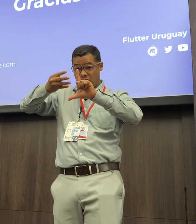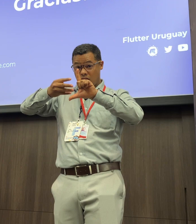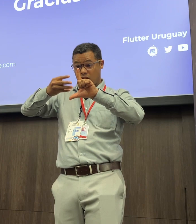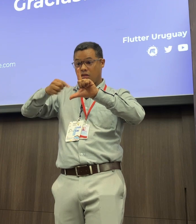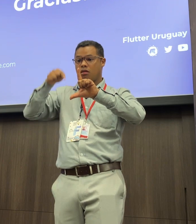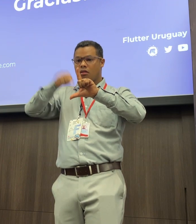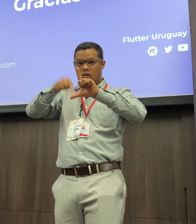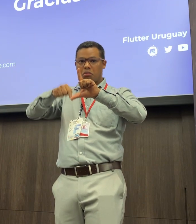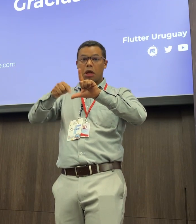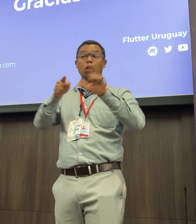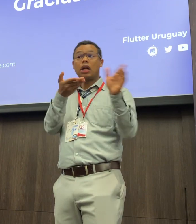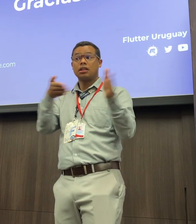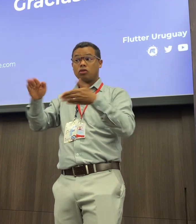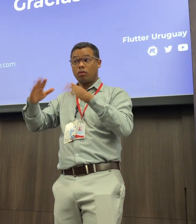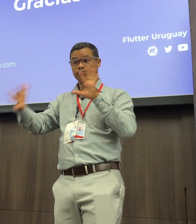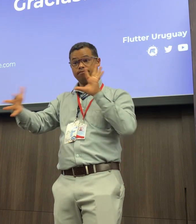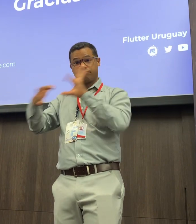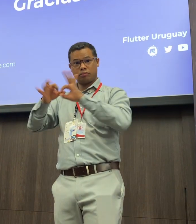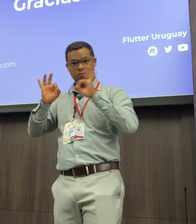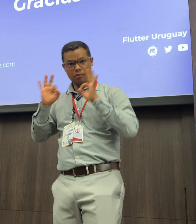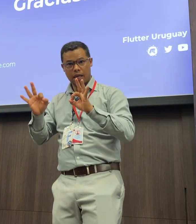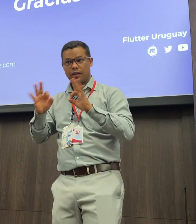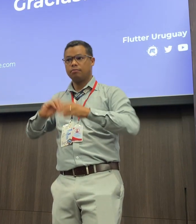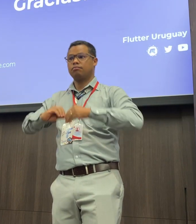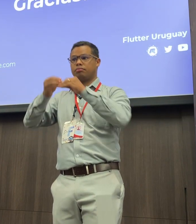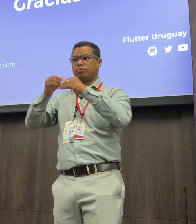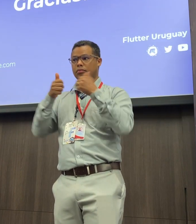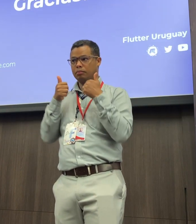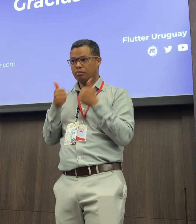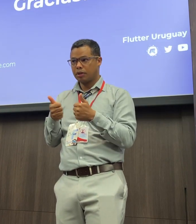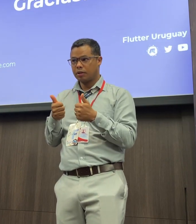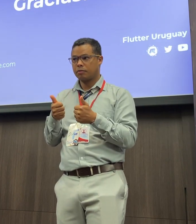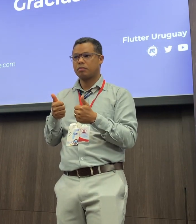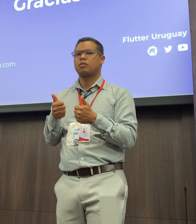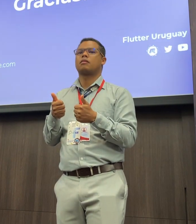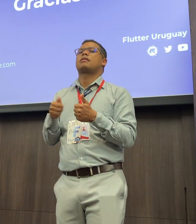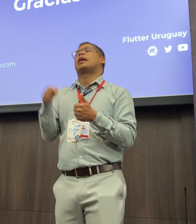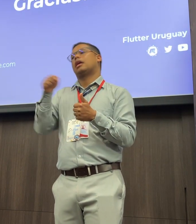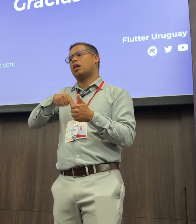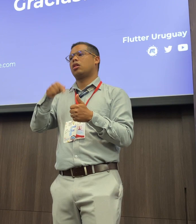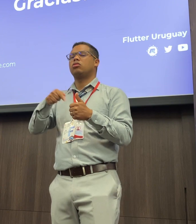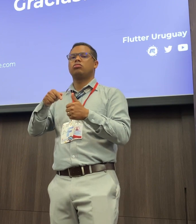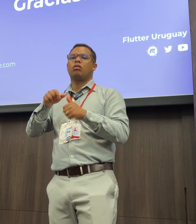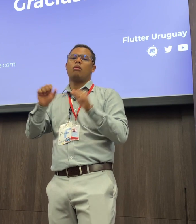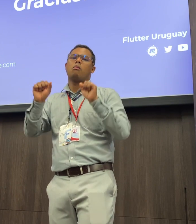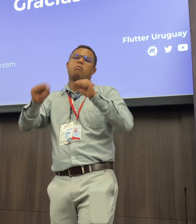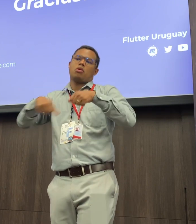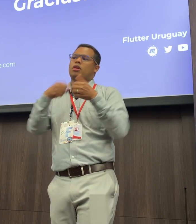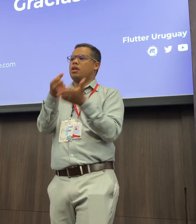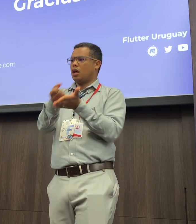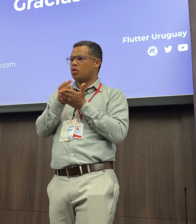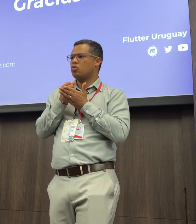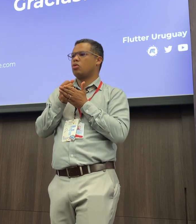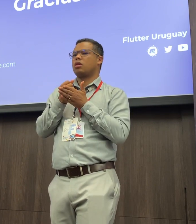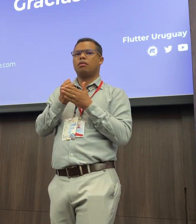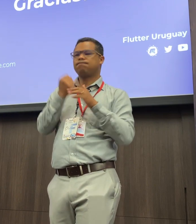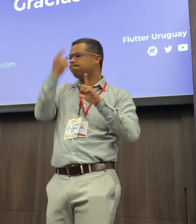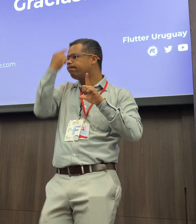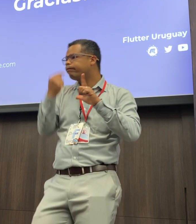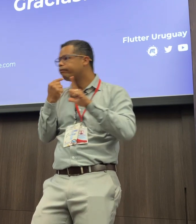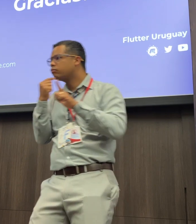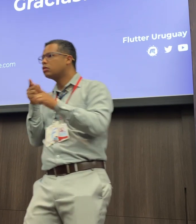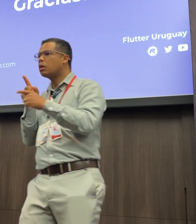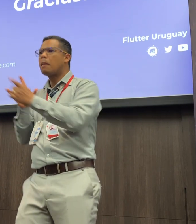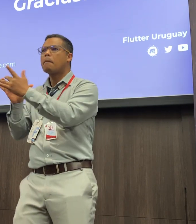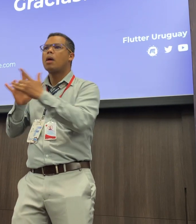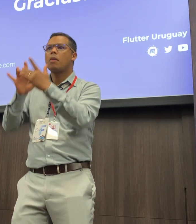que esa sesión sea válida, que se haya generado bien, y eso nos va a permitir un poco autenticar y que nuestros métodos